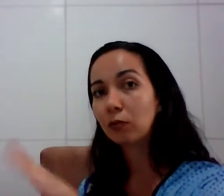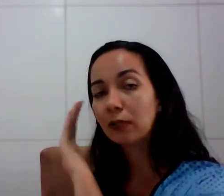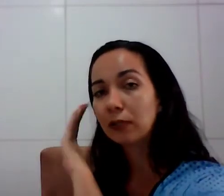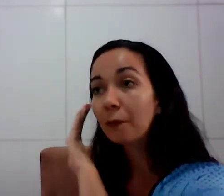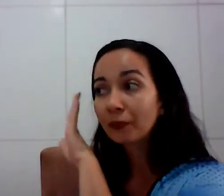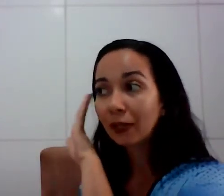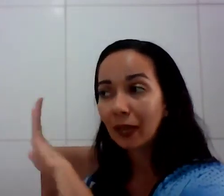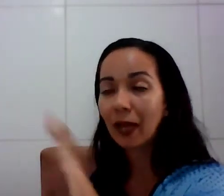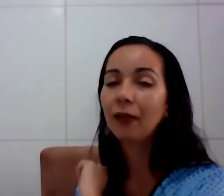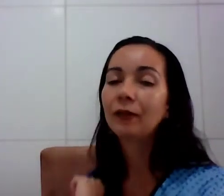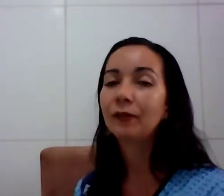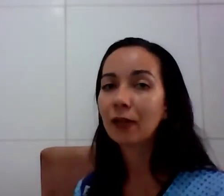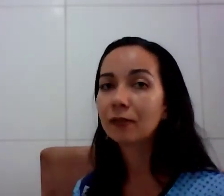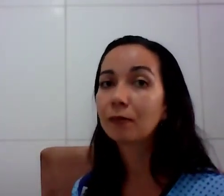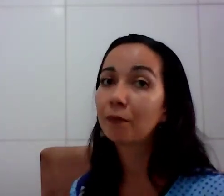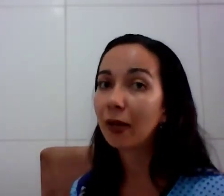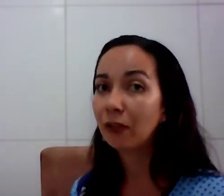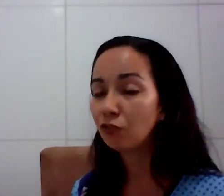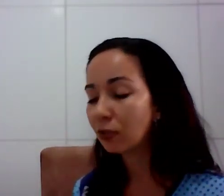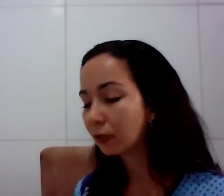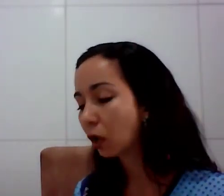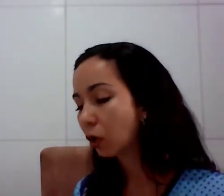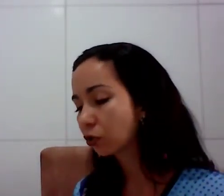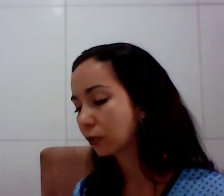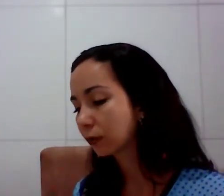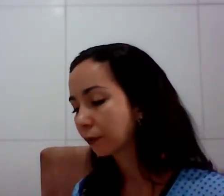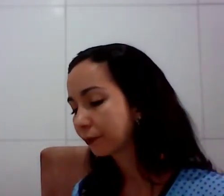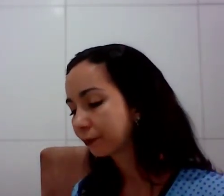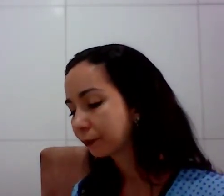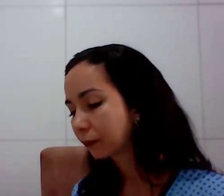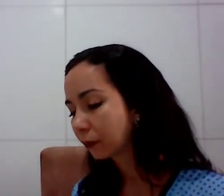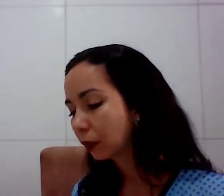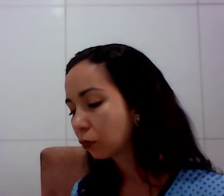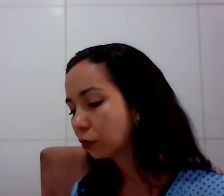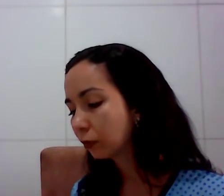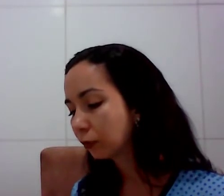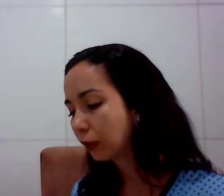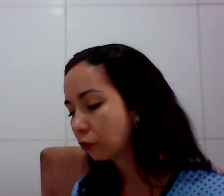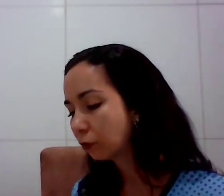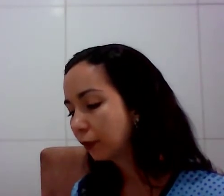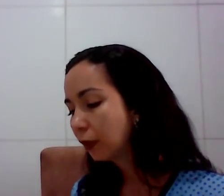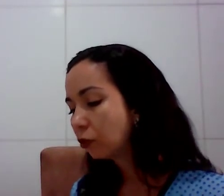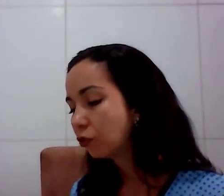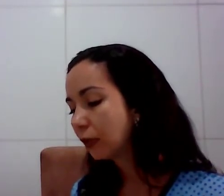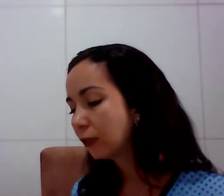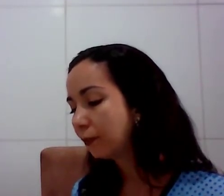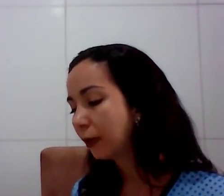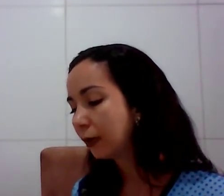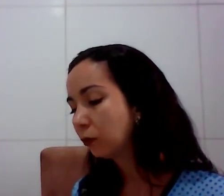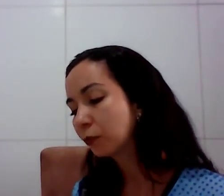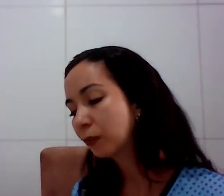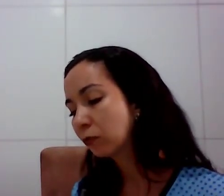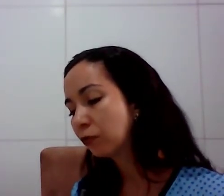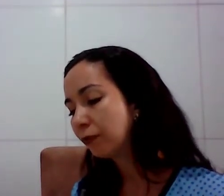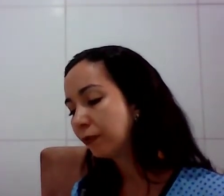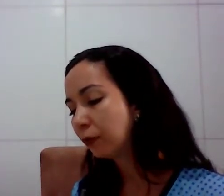natureza lá nas paredes das rochas. Continuando o texto, já nesse período as pessoas viviam em